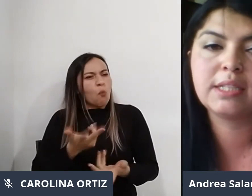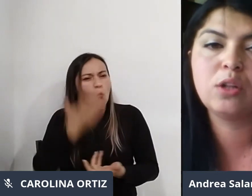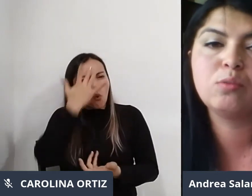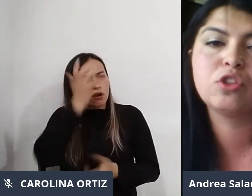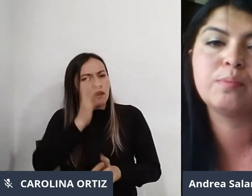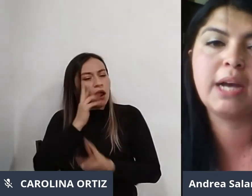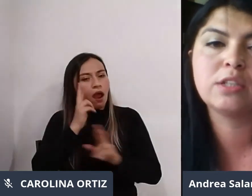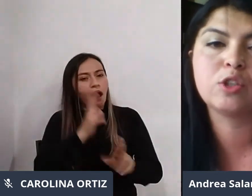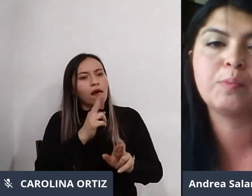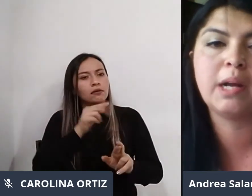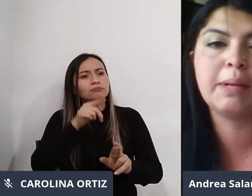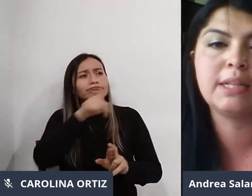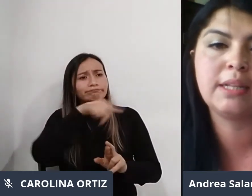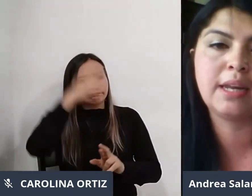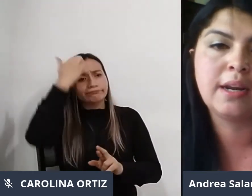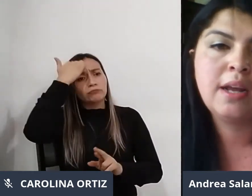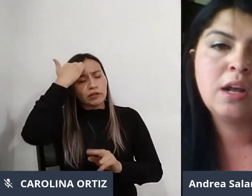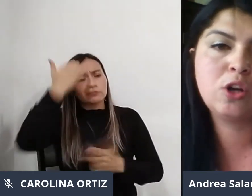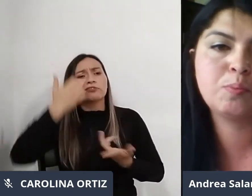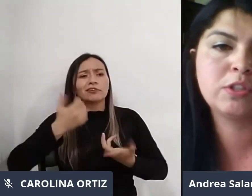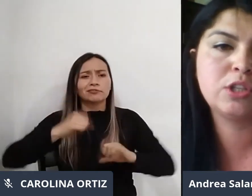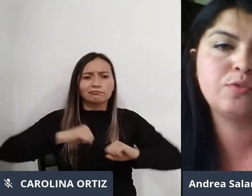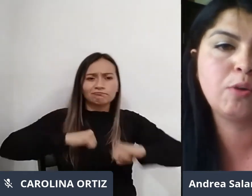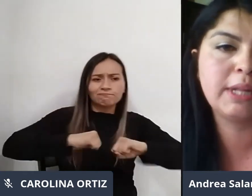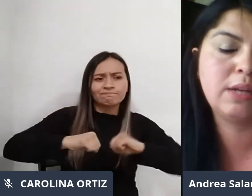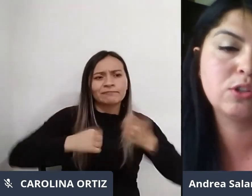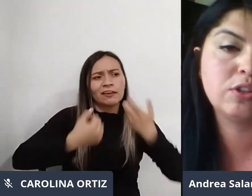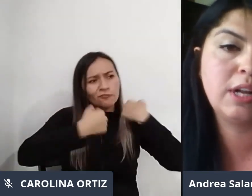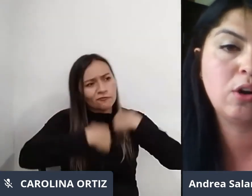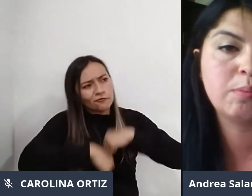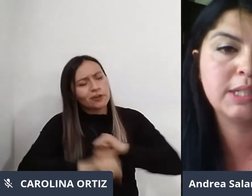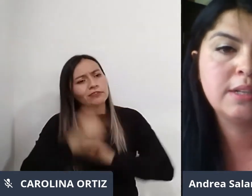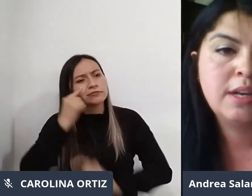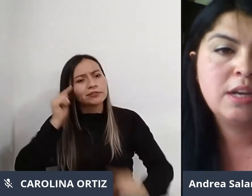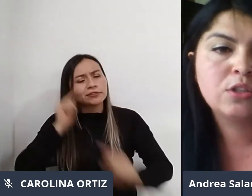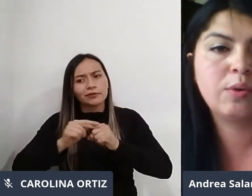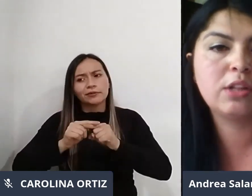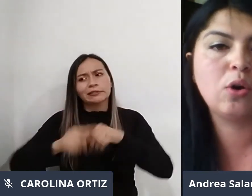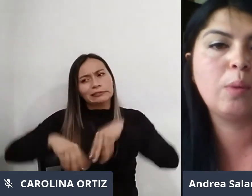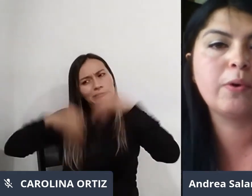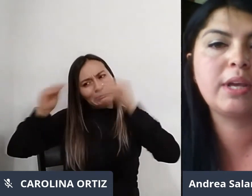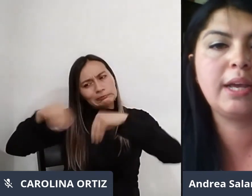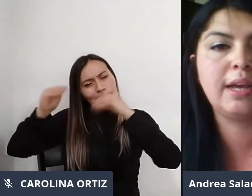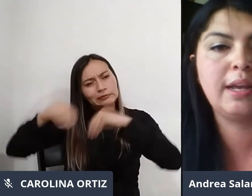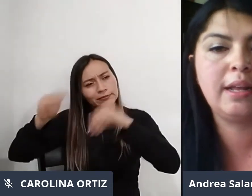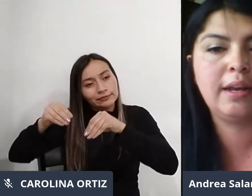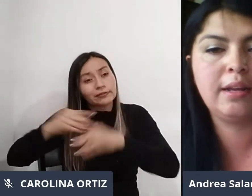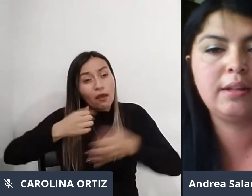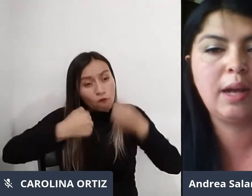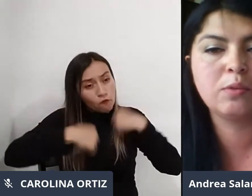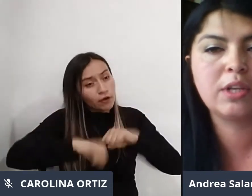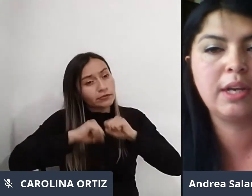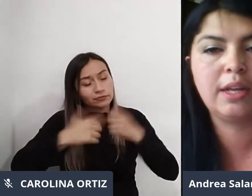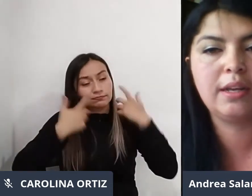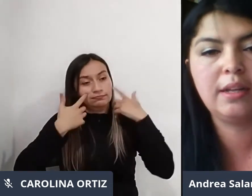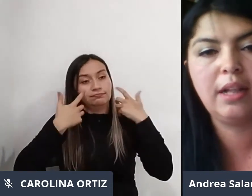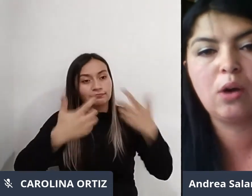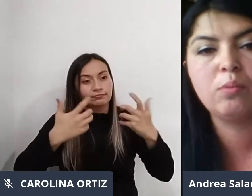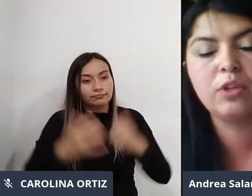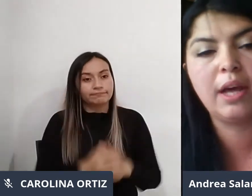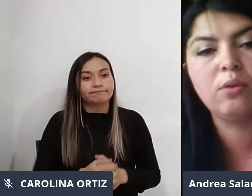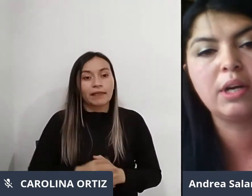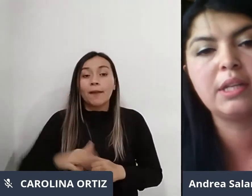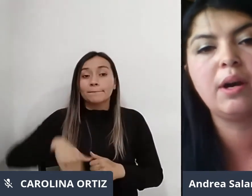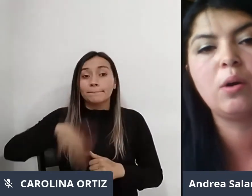que están haciendo muchos maestros para mantener los procesos formativos son enormes, sobre todo porque digamos que